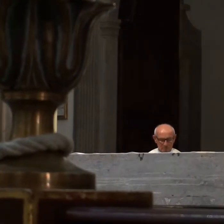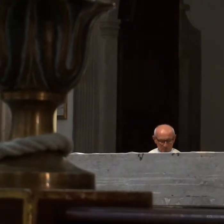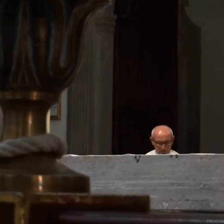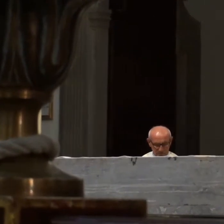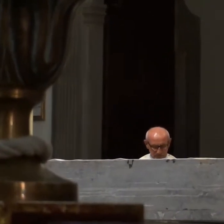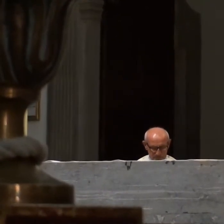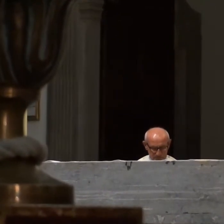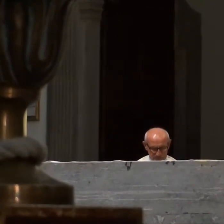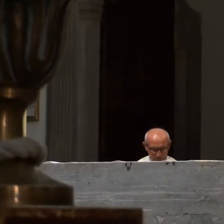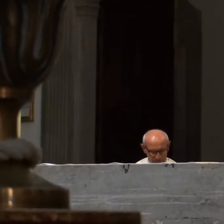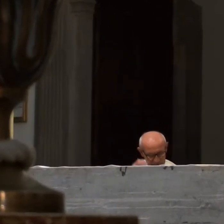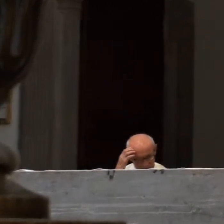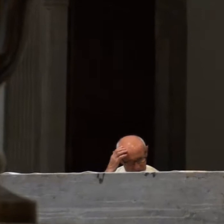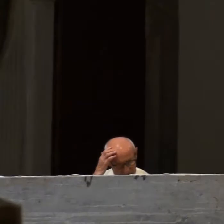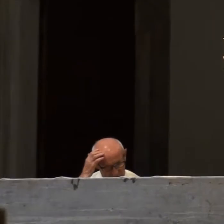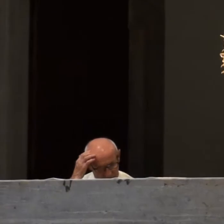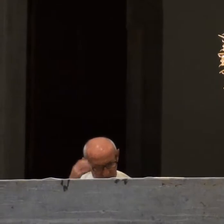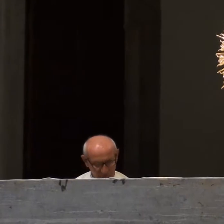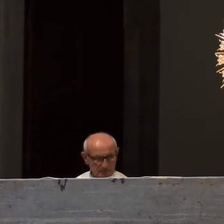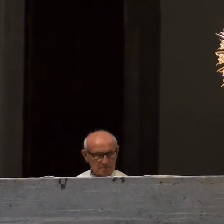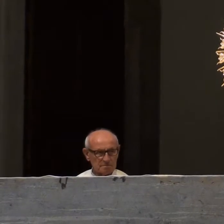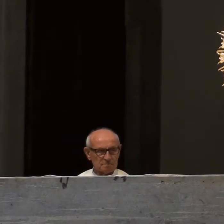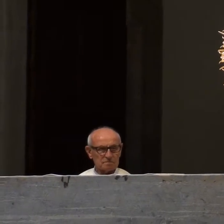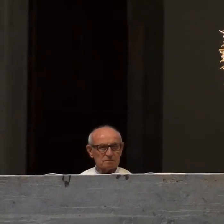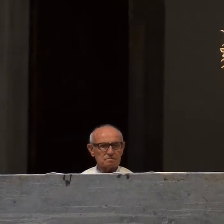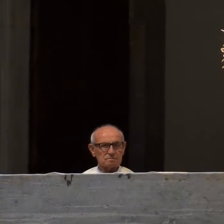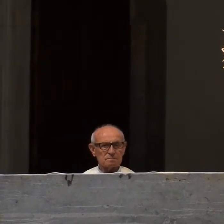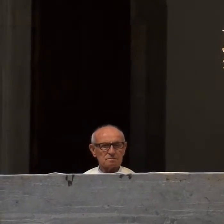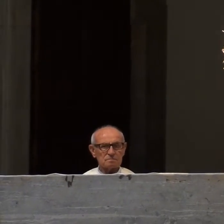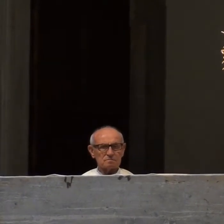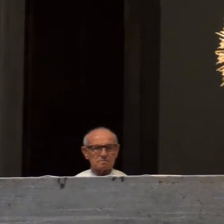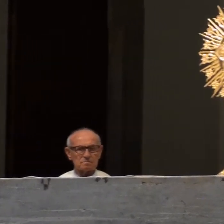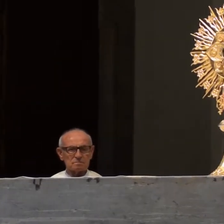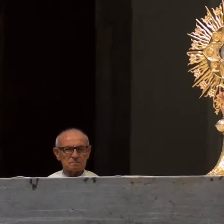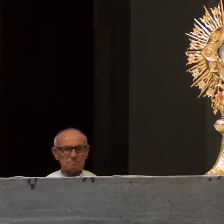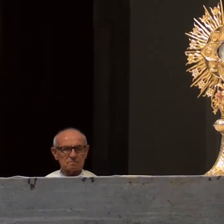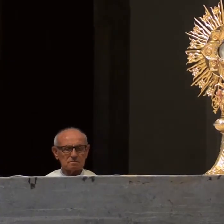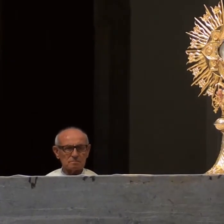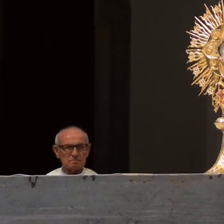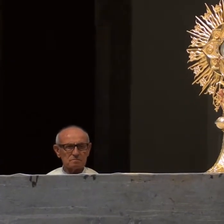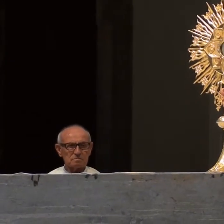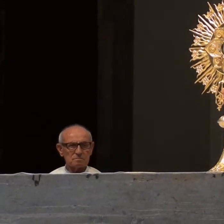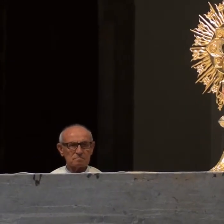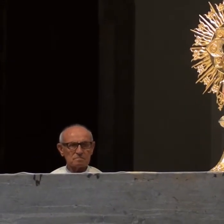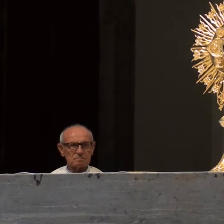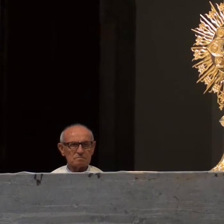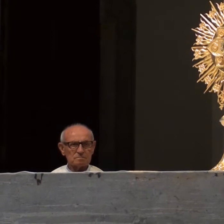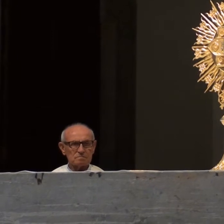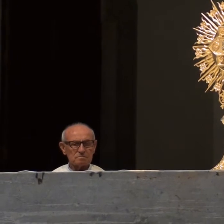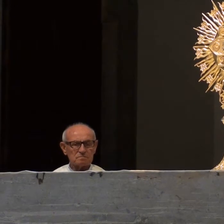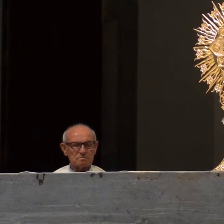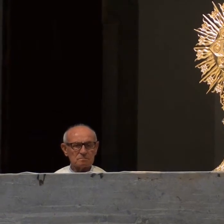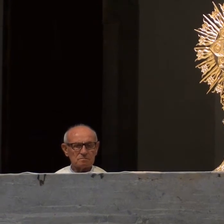nos concedas venerar de tal modo los sagrados misterios de tu cuerpo y de tu sangre que experimentemos